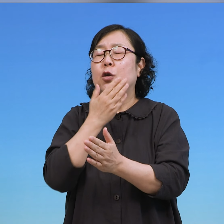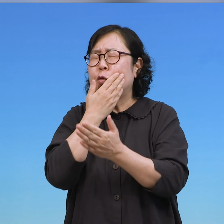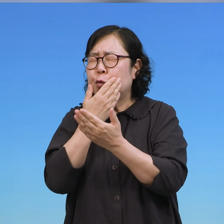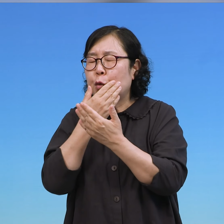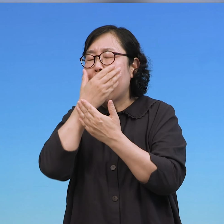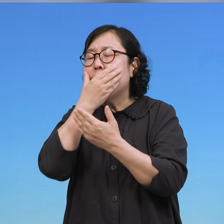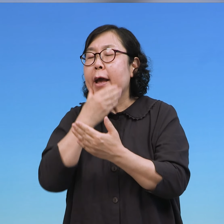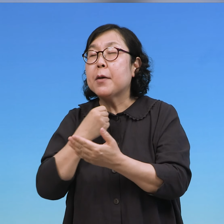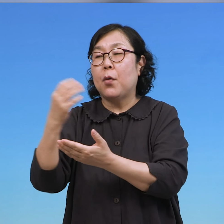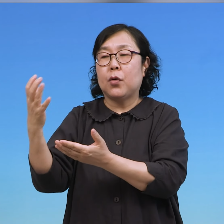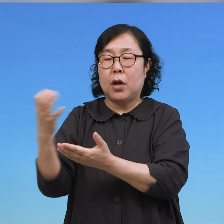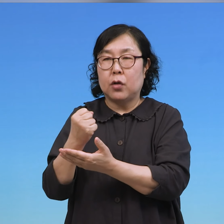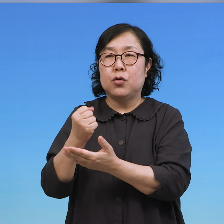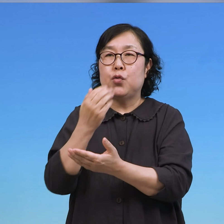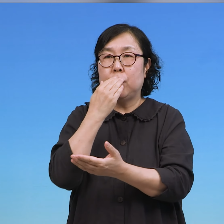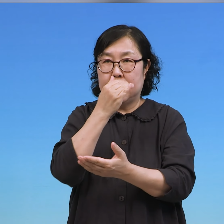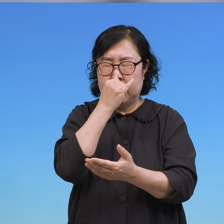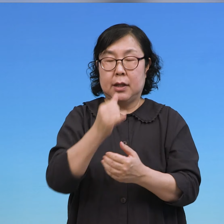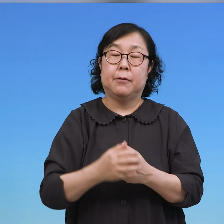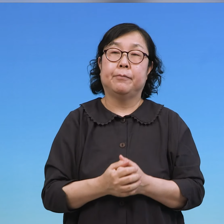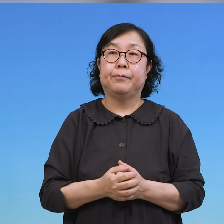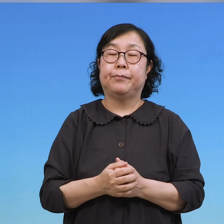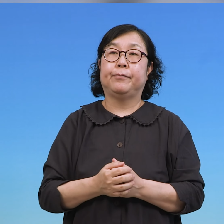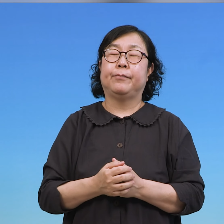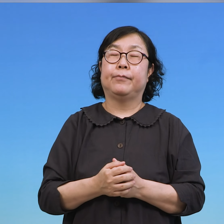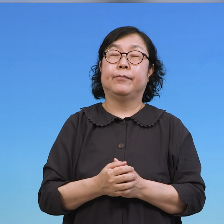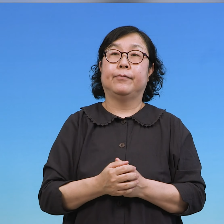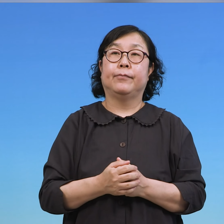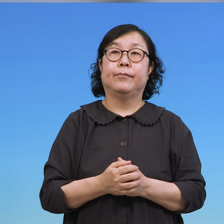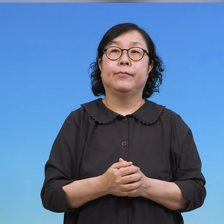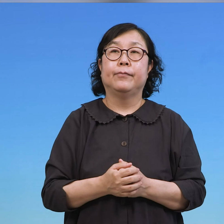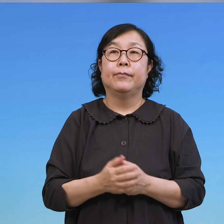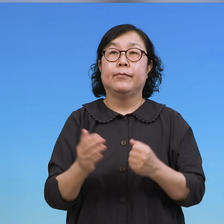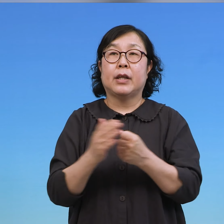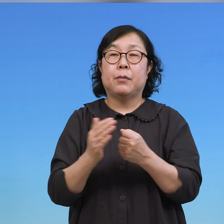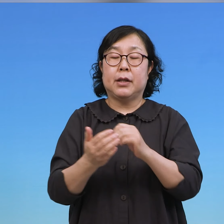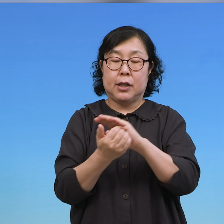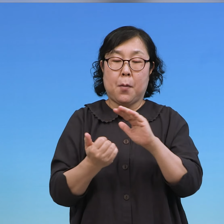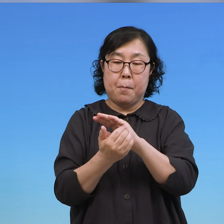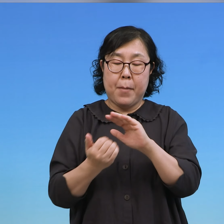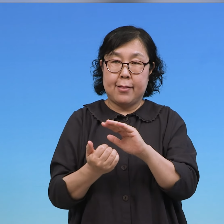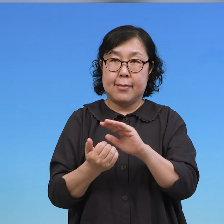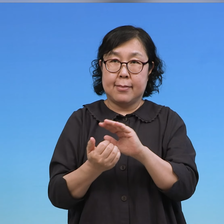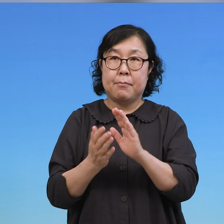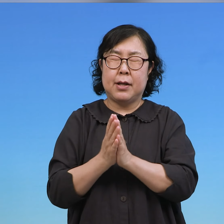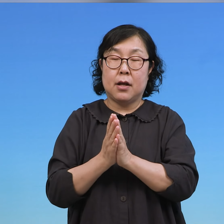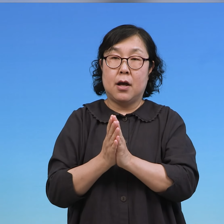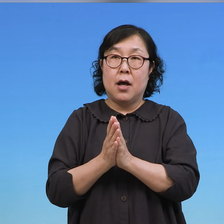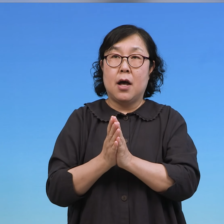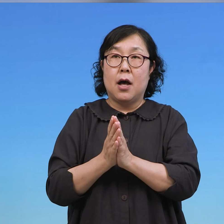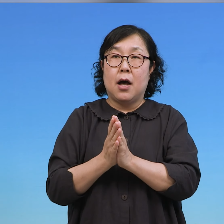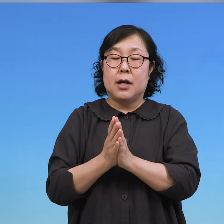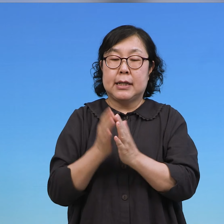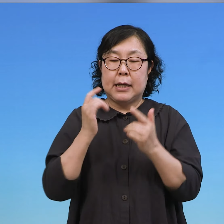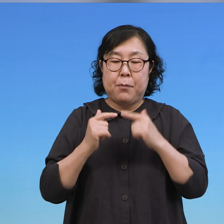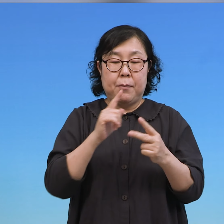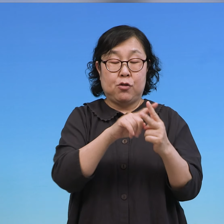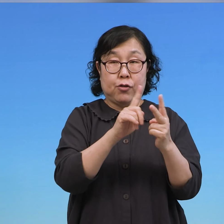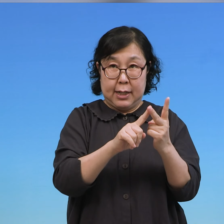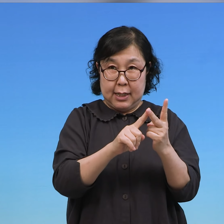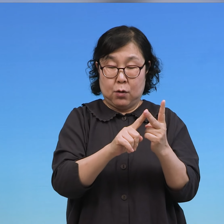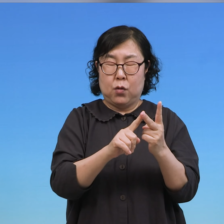거, 경험해 보신 분들은 다 아실 것입니다. 그래서 이게 이제 전반부에서 제가 발견하는 기쁨의 두